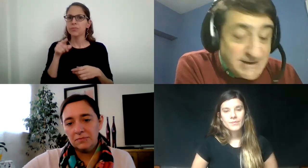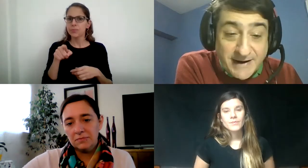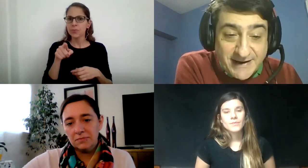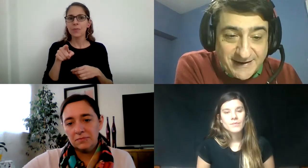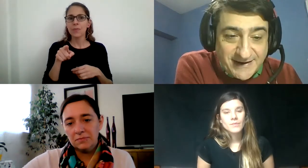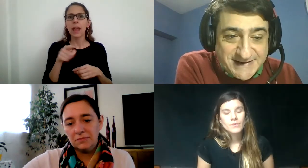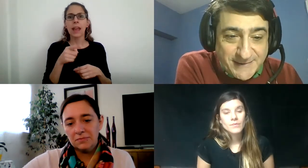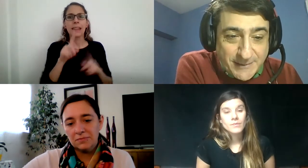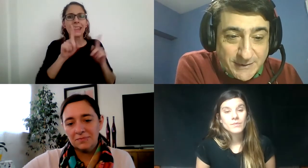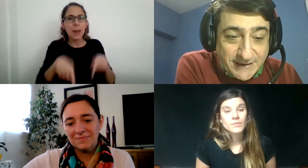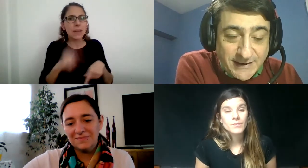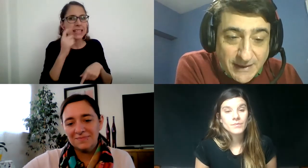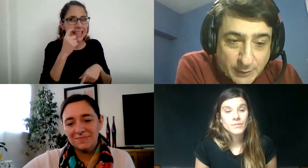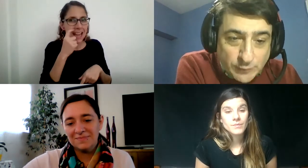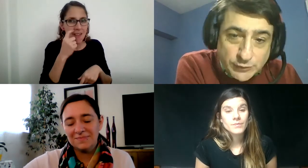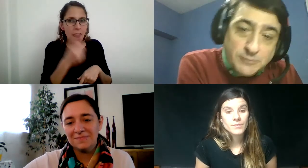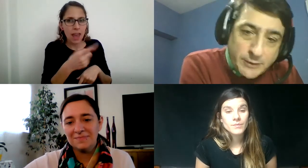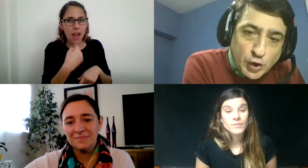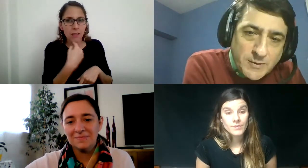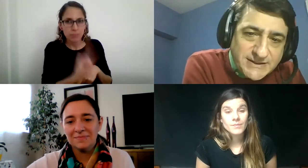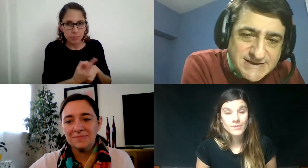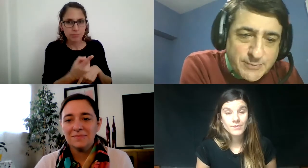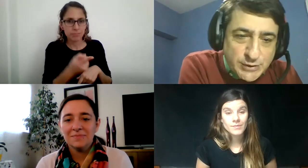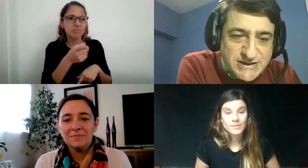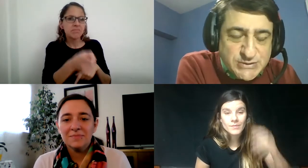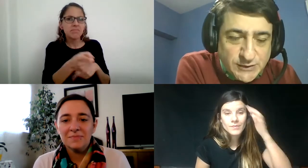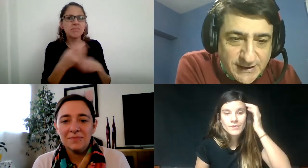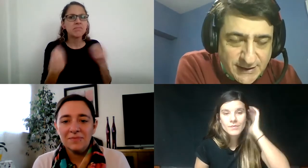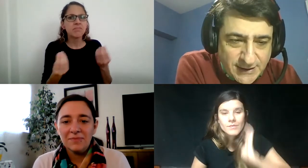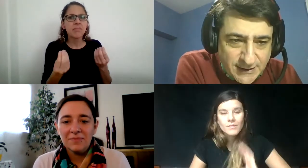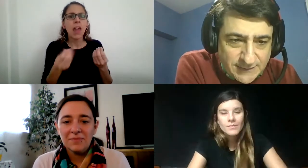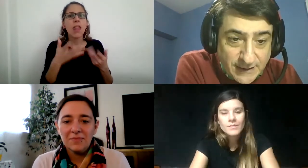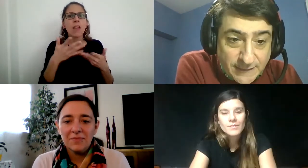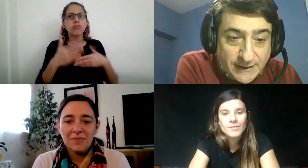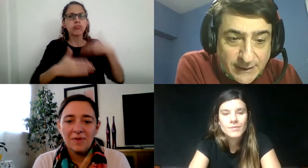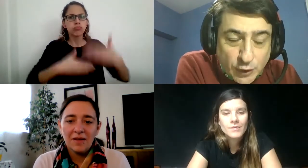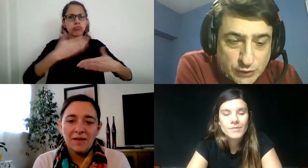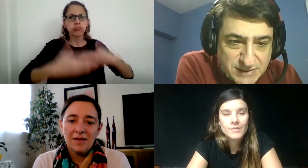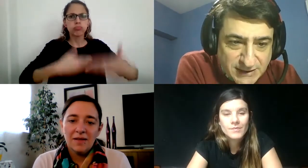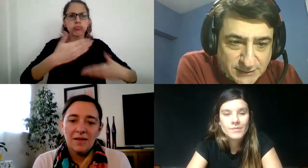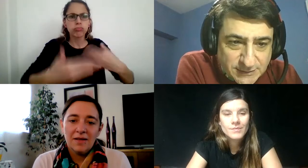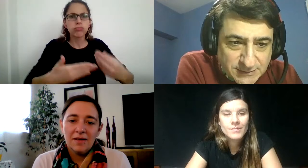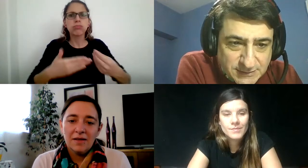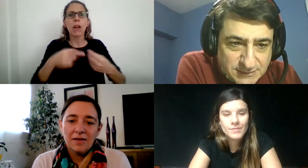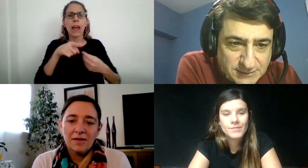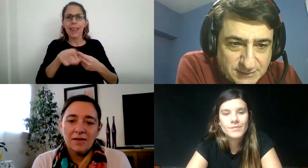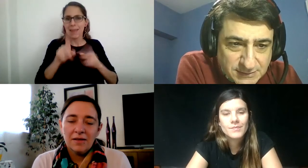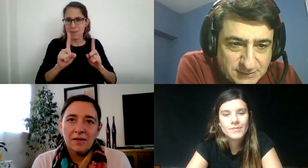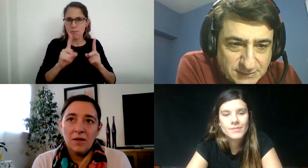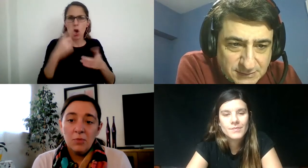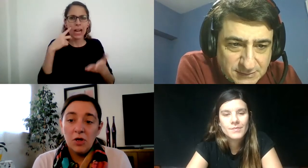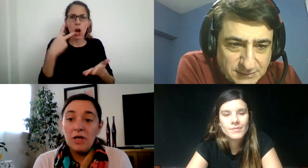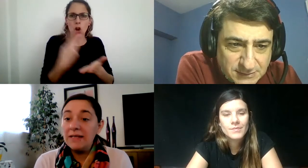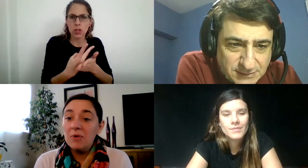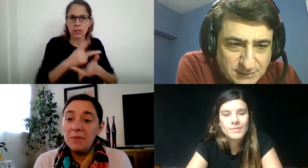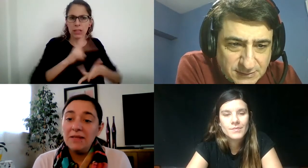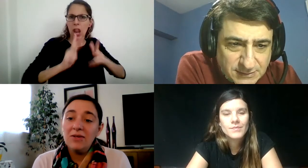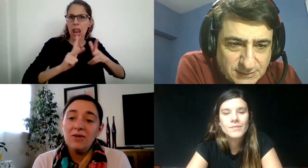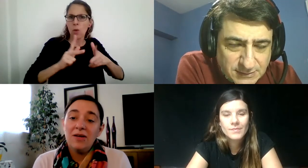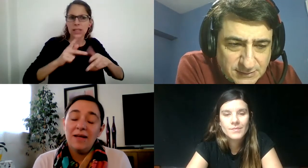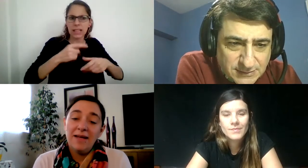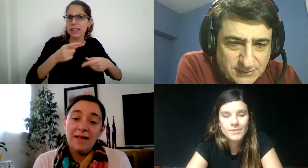a Silvana Bonet, y le pregunto, bueno, ¿cómo está ese proceso de reconocimiento? Bueno, en